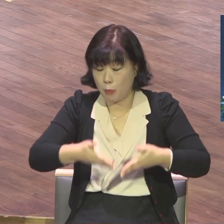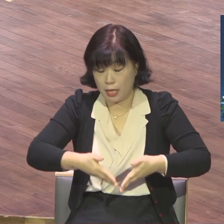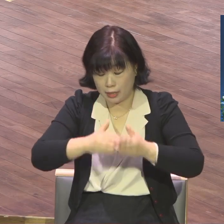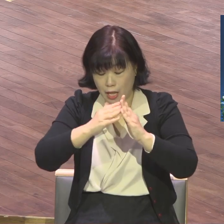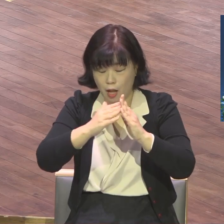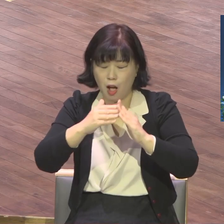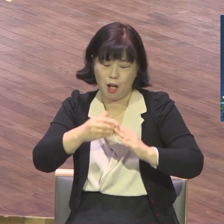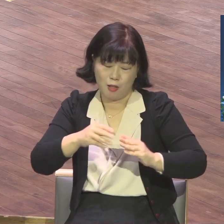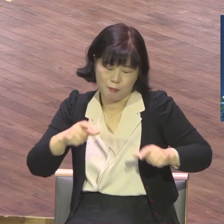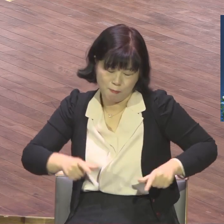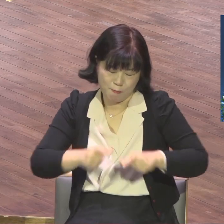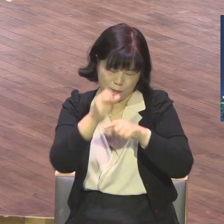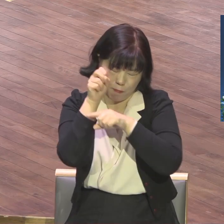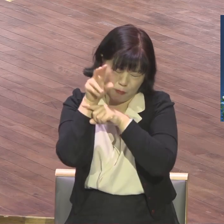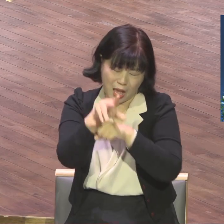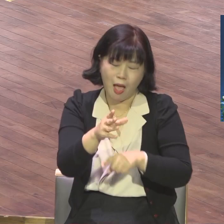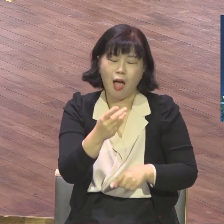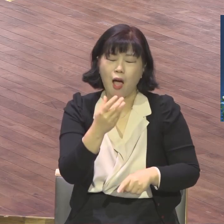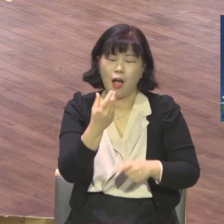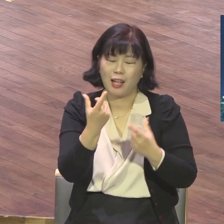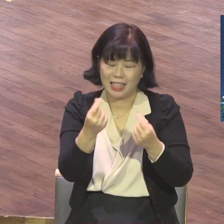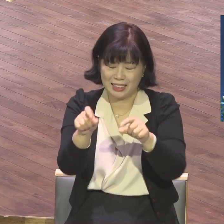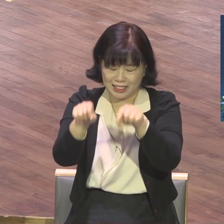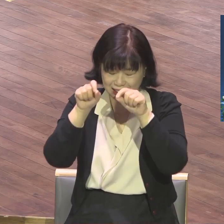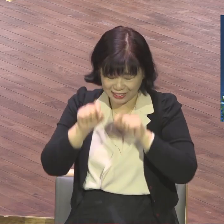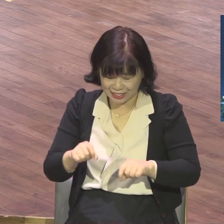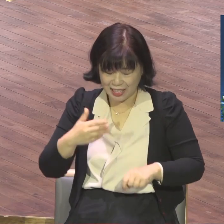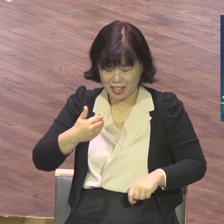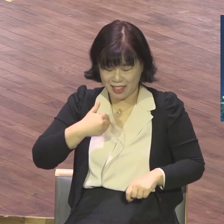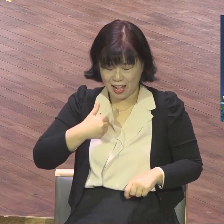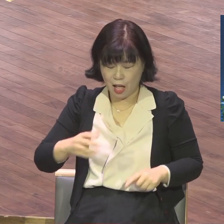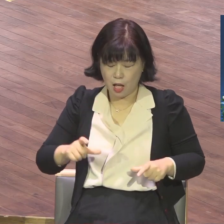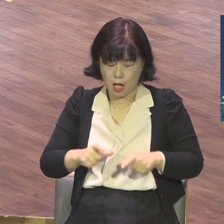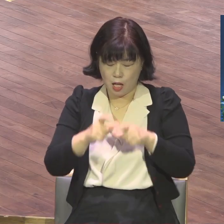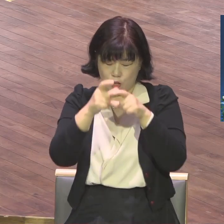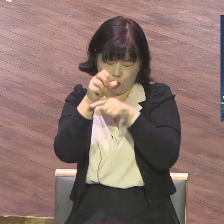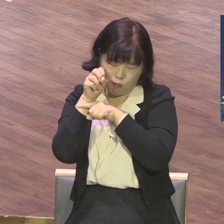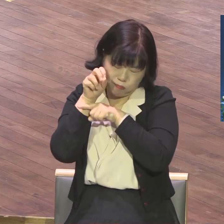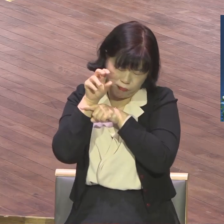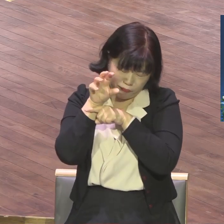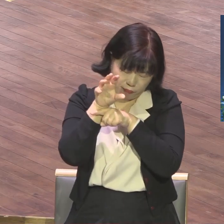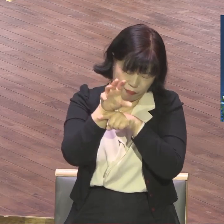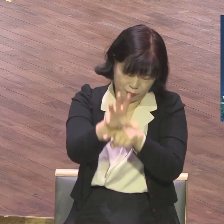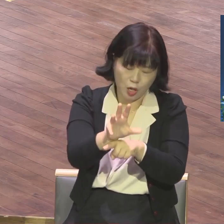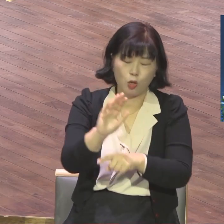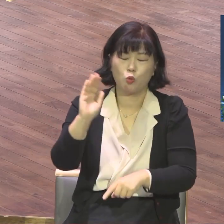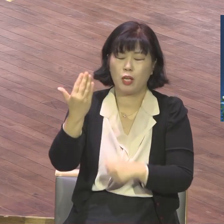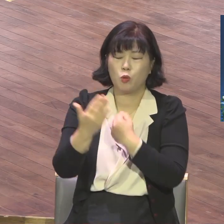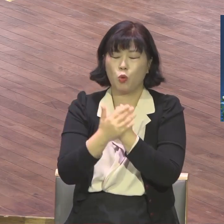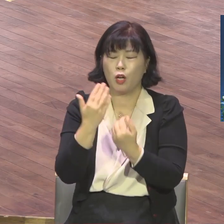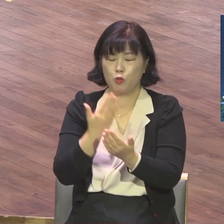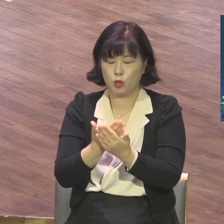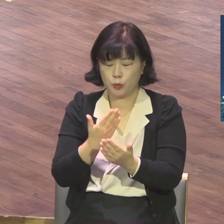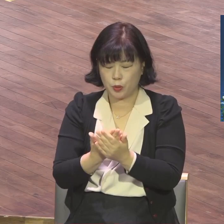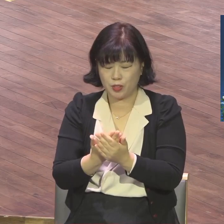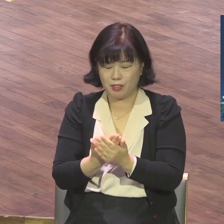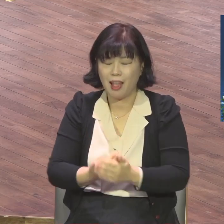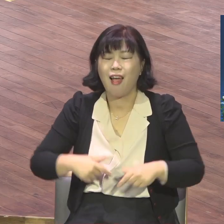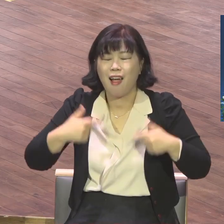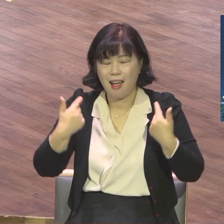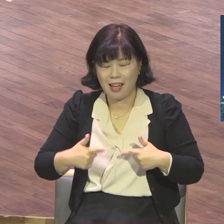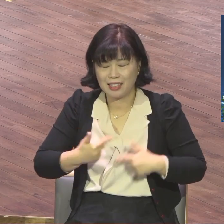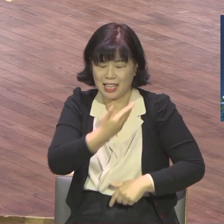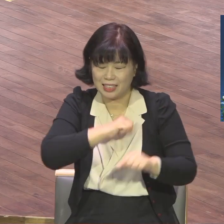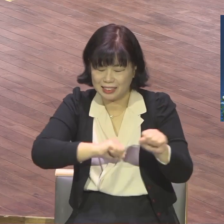가정에 우리 직장에 우리 사업장에 우리 현장을 세워가는 주역들이 되게 도와주옵소서. 그래서 날마다 사도행전